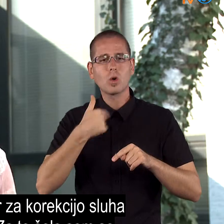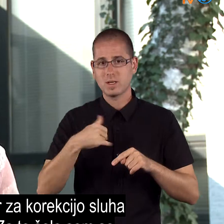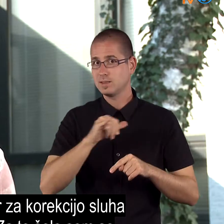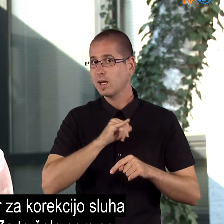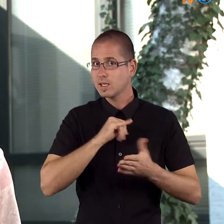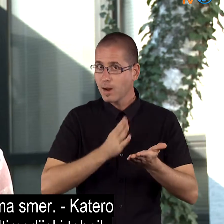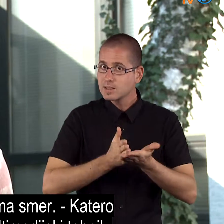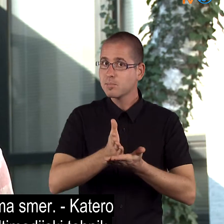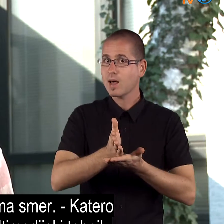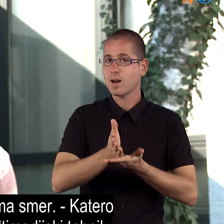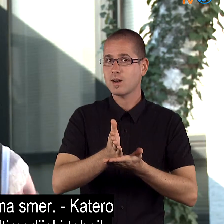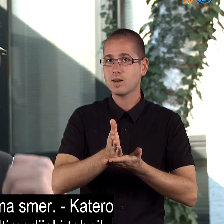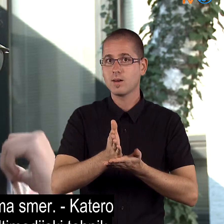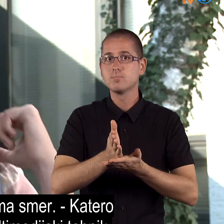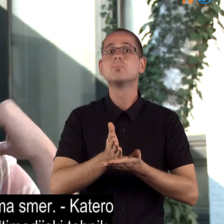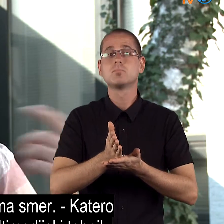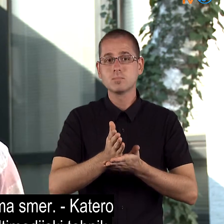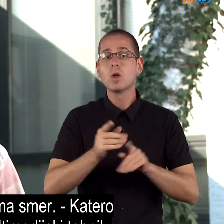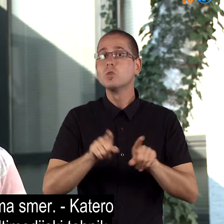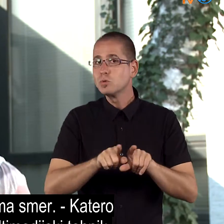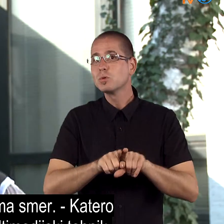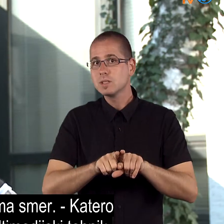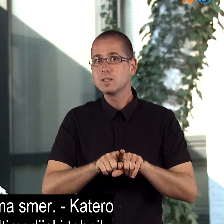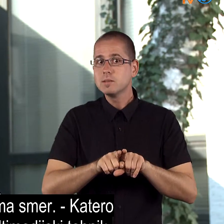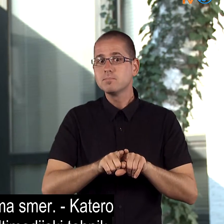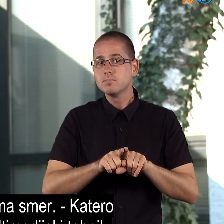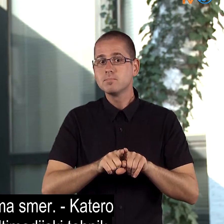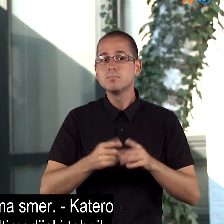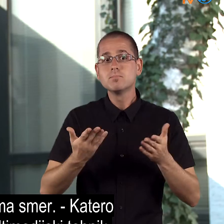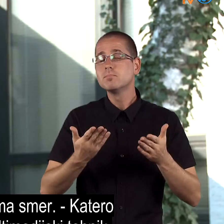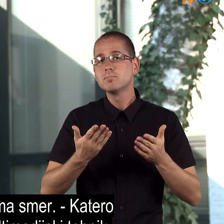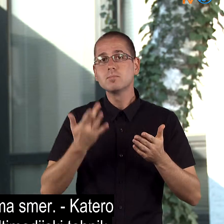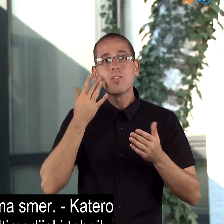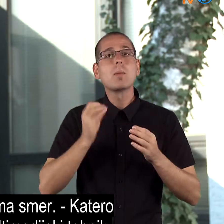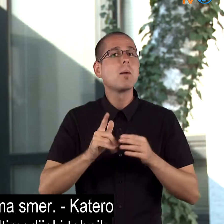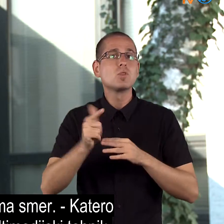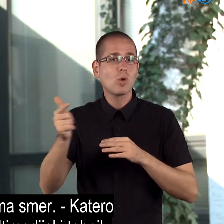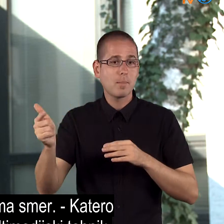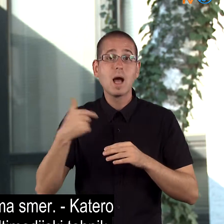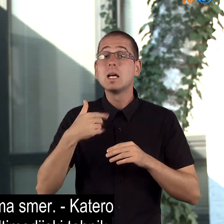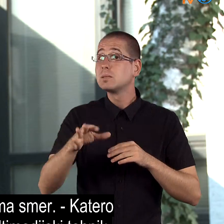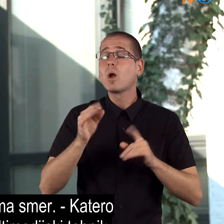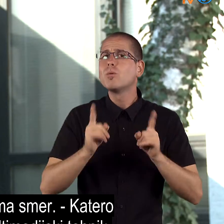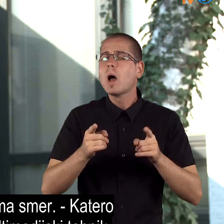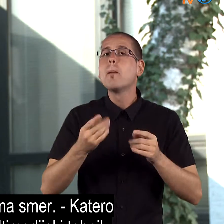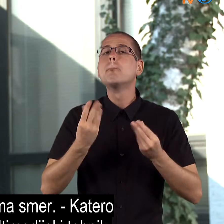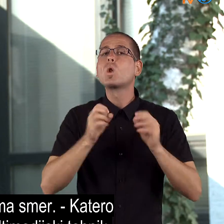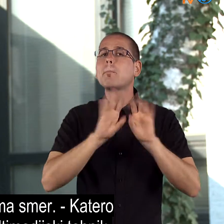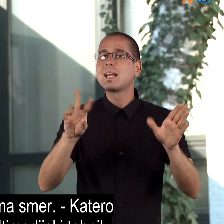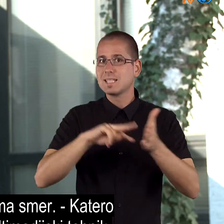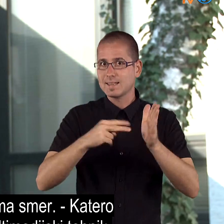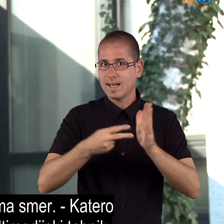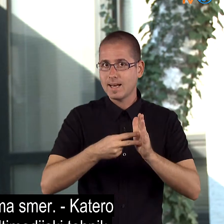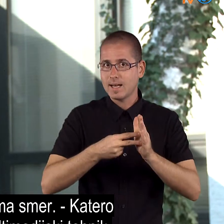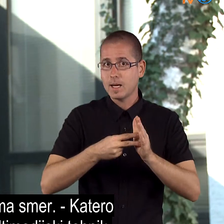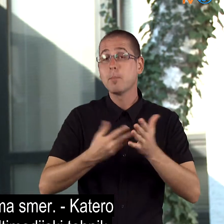zanima smer in tudi ne vem kam drugam. Katero smer si pa izbral? multimedijski tehnik. In kaj te najbolj